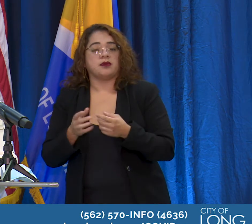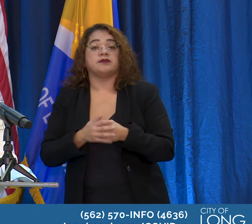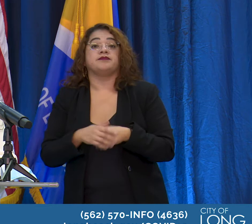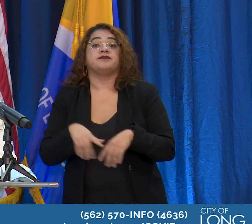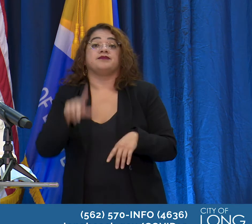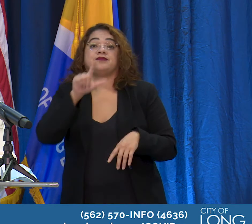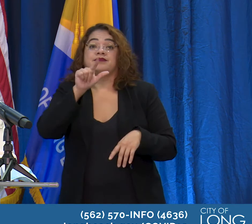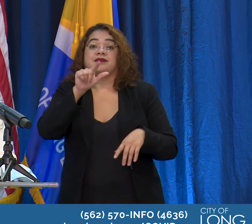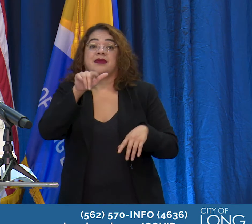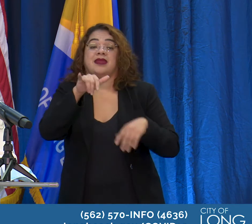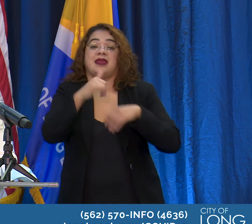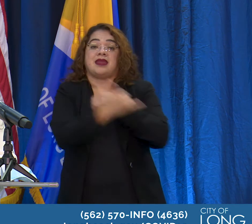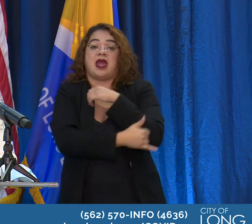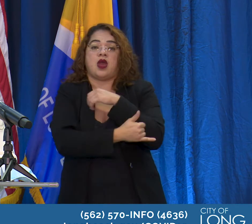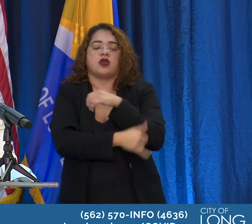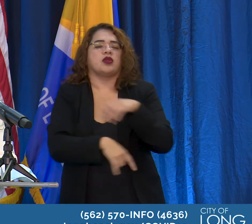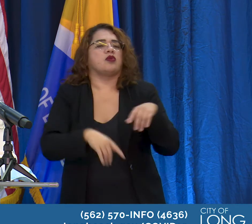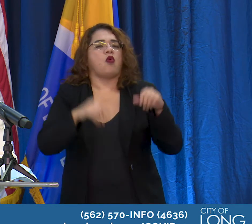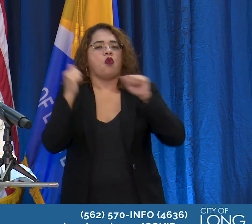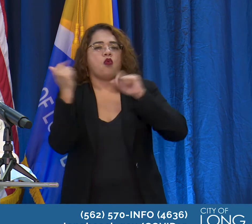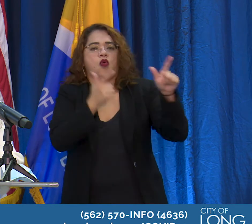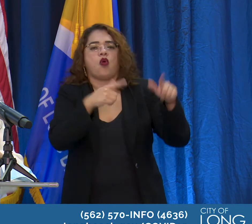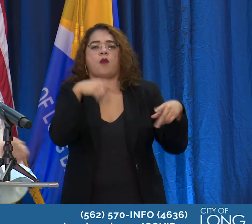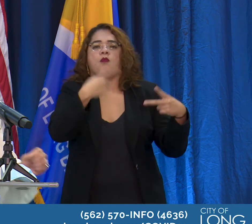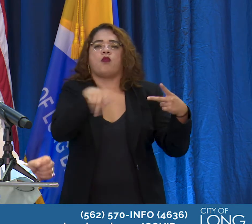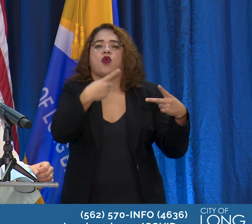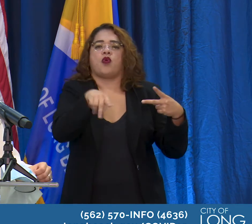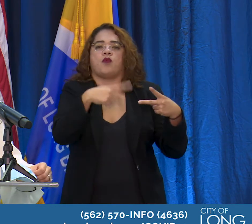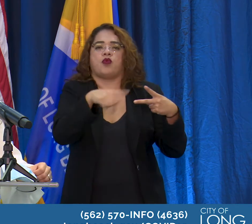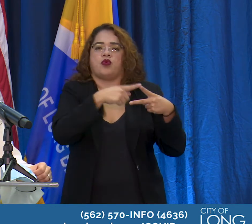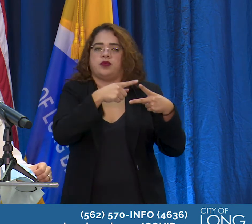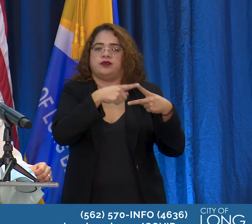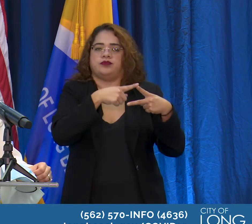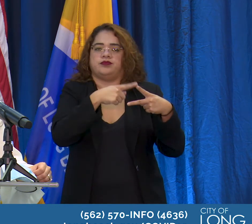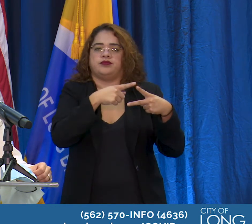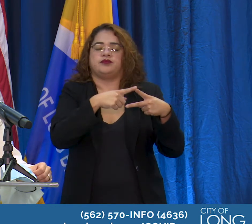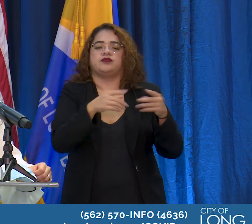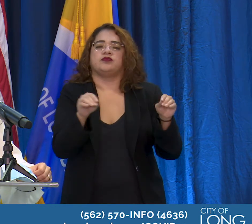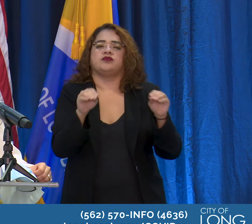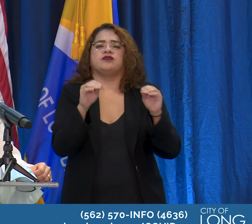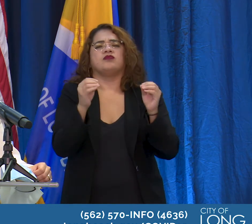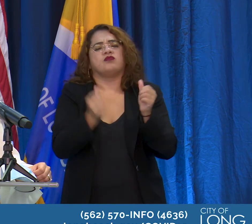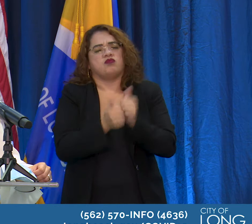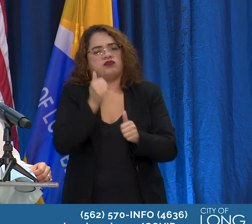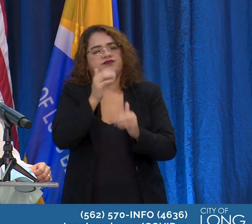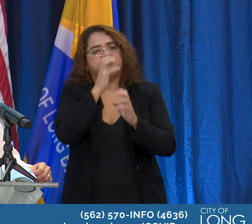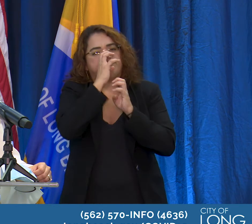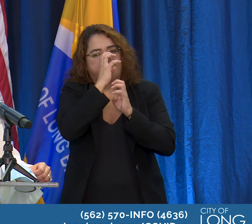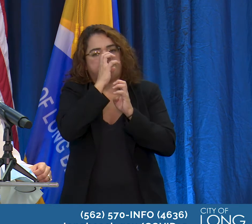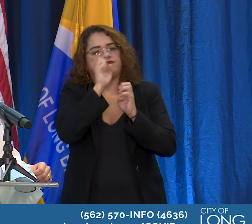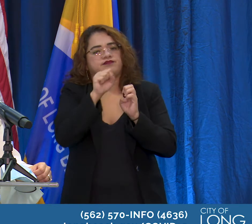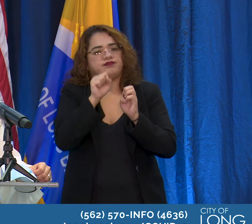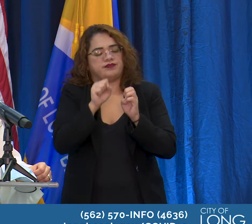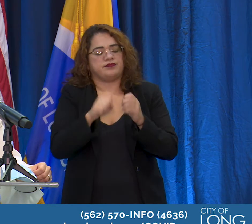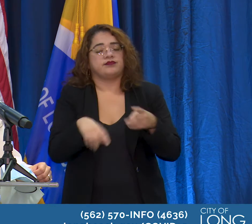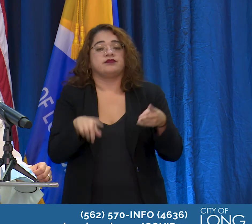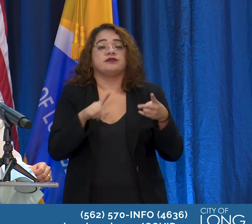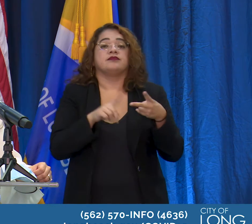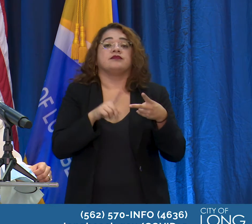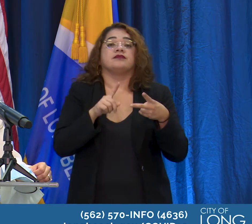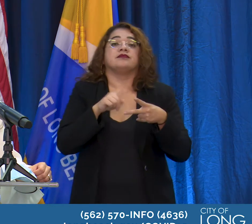Ángeles permanece en el nivel morado, que es el nivel más restrictivo. La tasa diaria de casos es